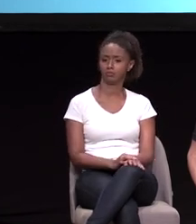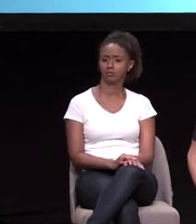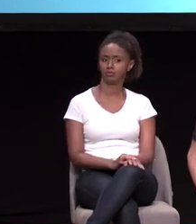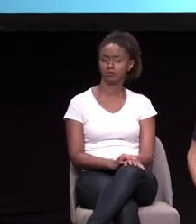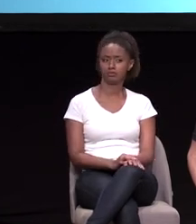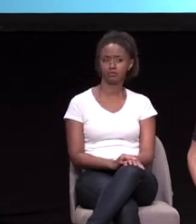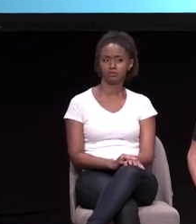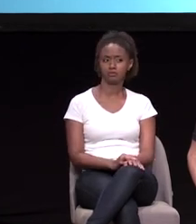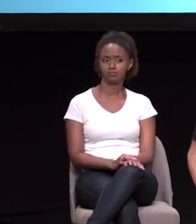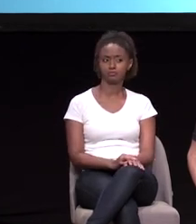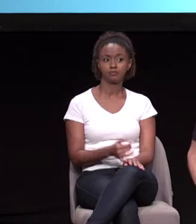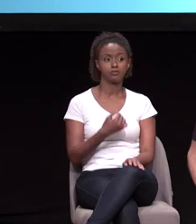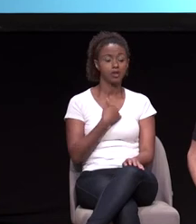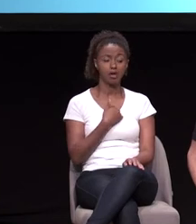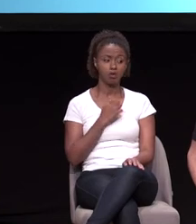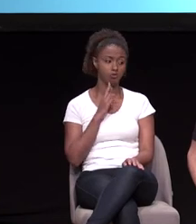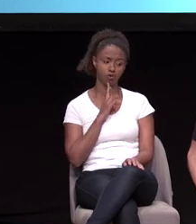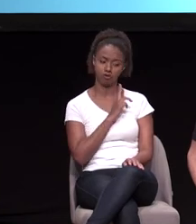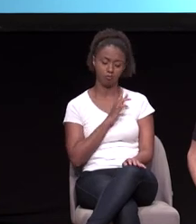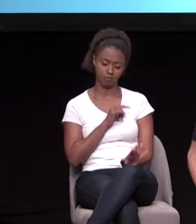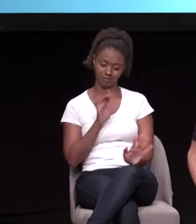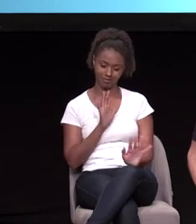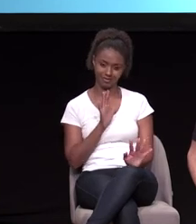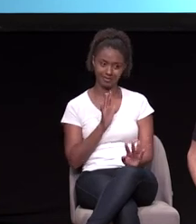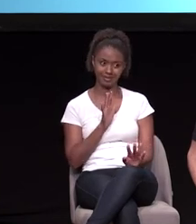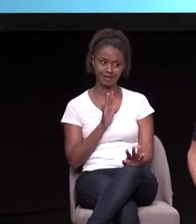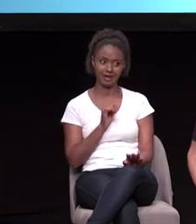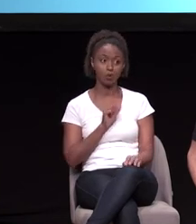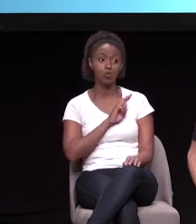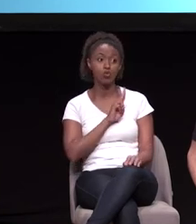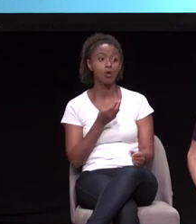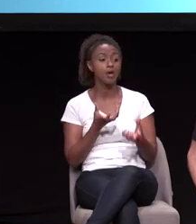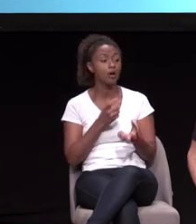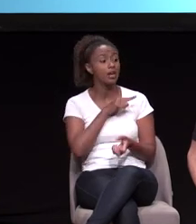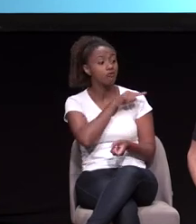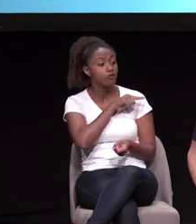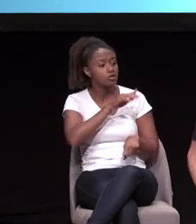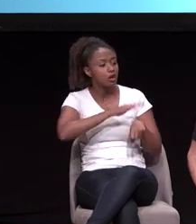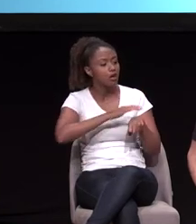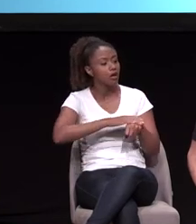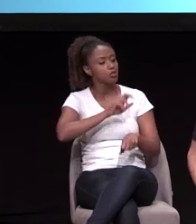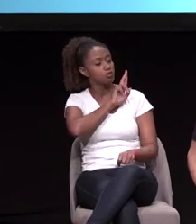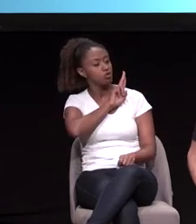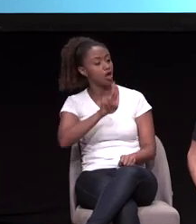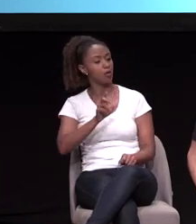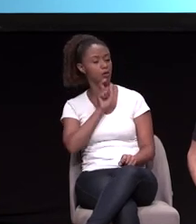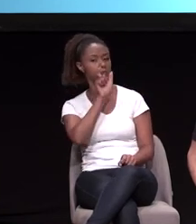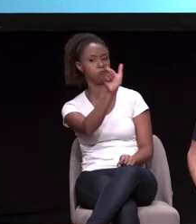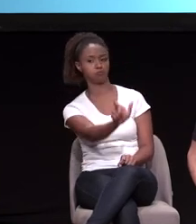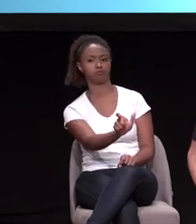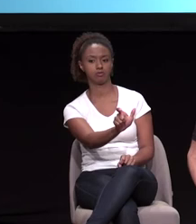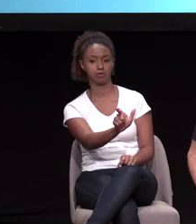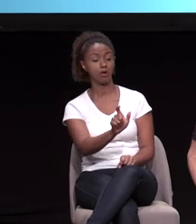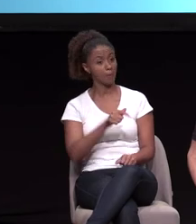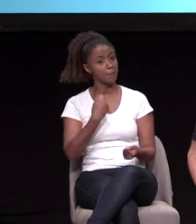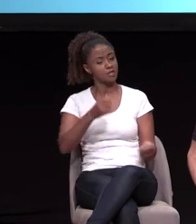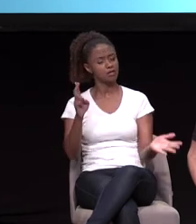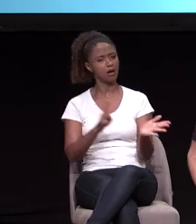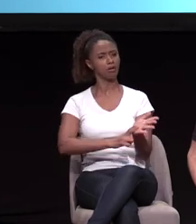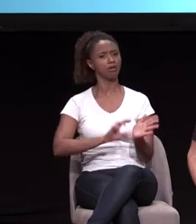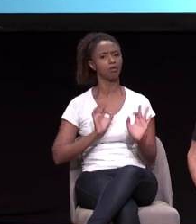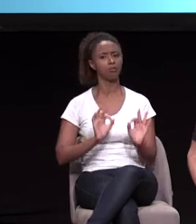eu não vou responder que sim eu não vou dizer qual é o nome que eu quero que o senhor mesmo no meio a gente precisa não é